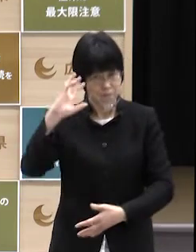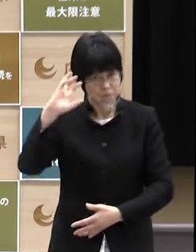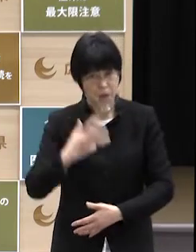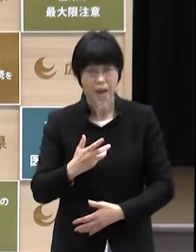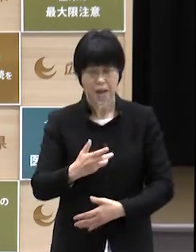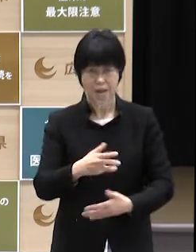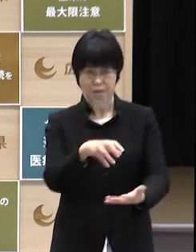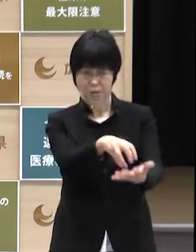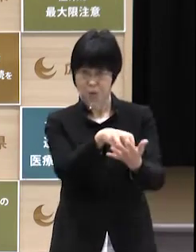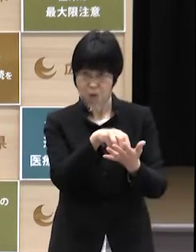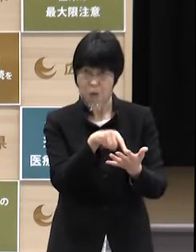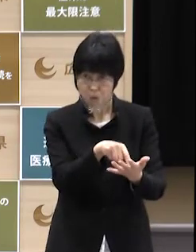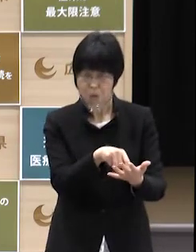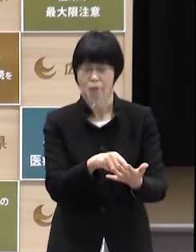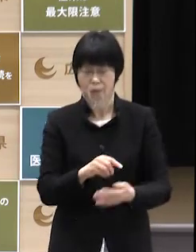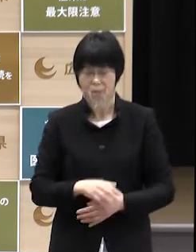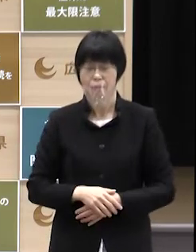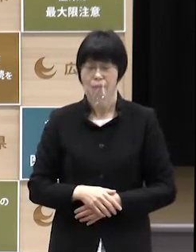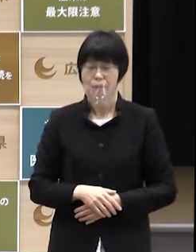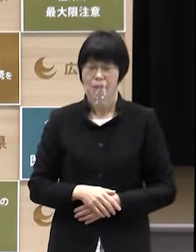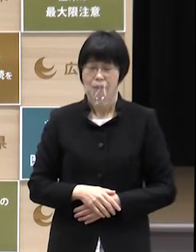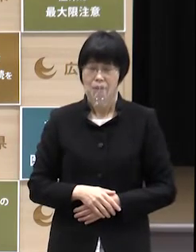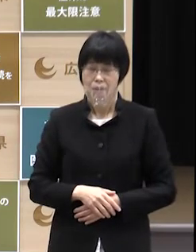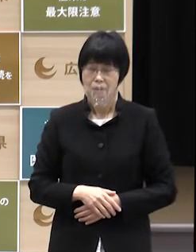ありまして、